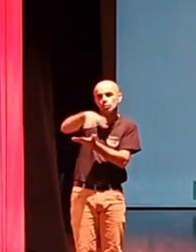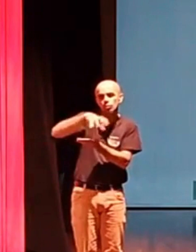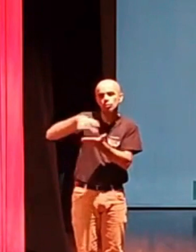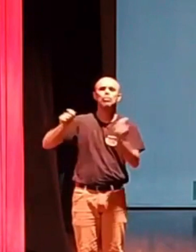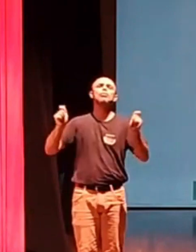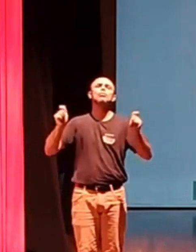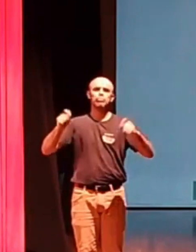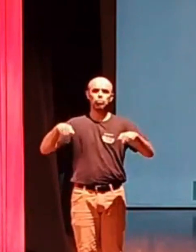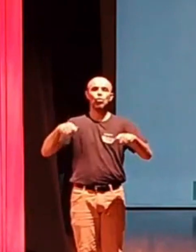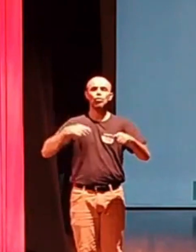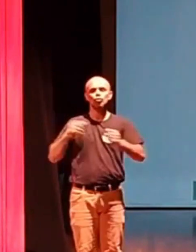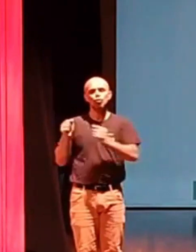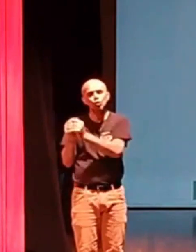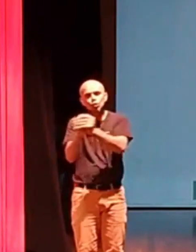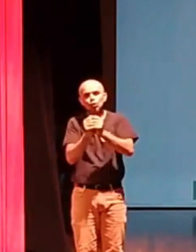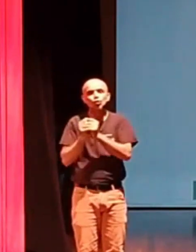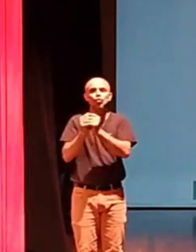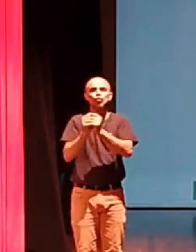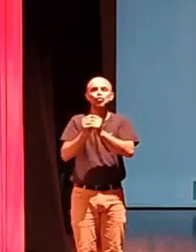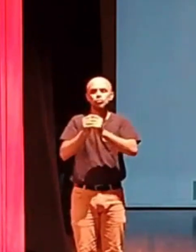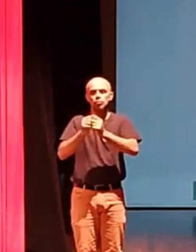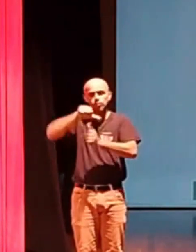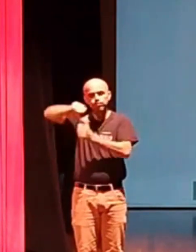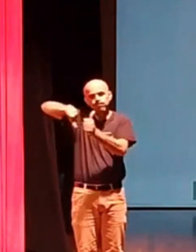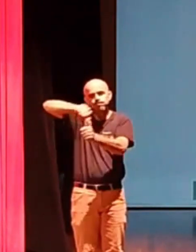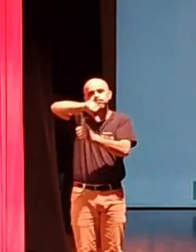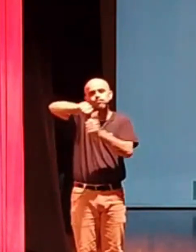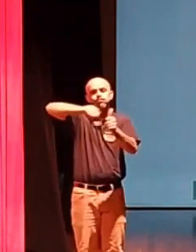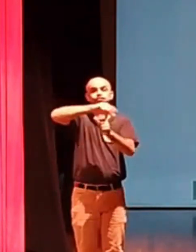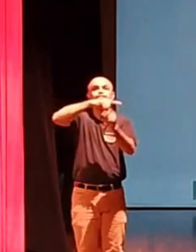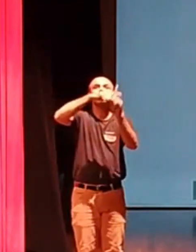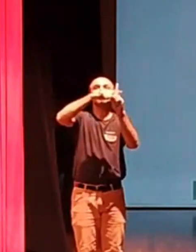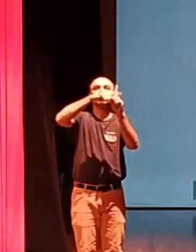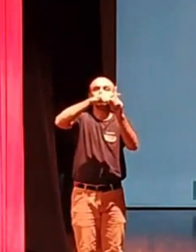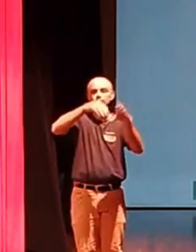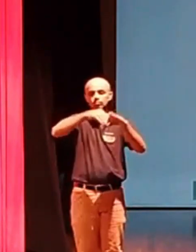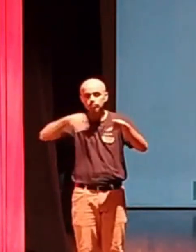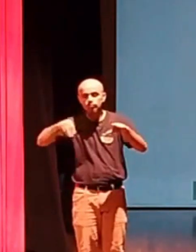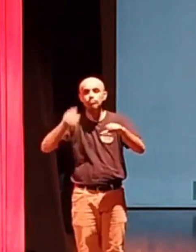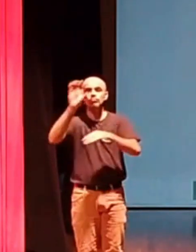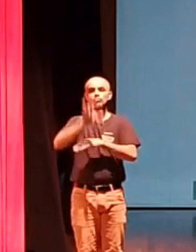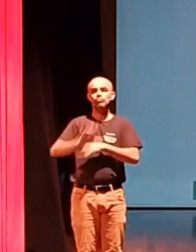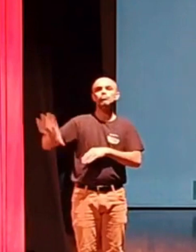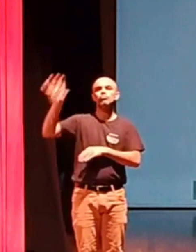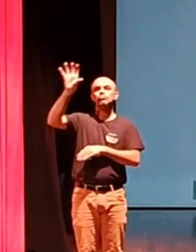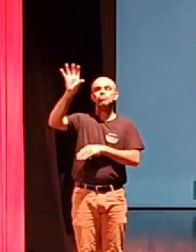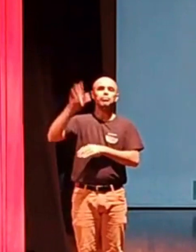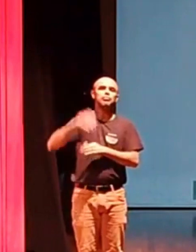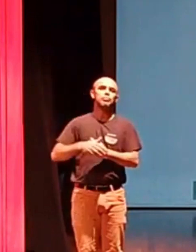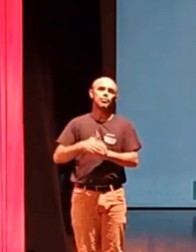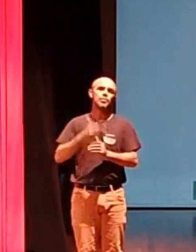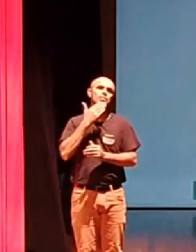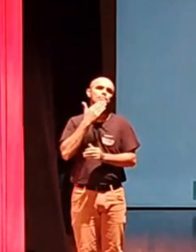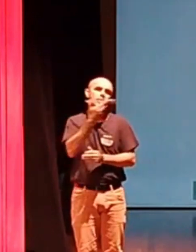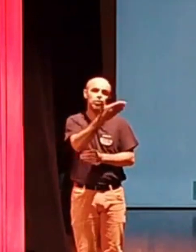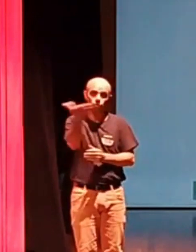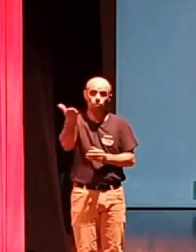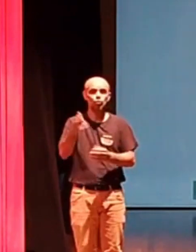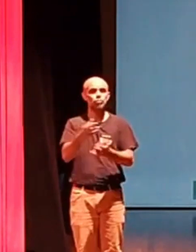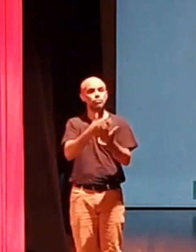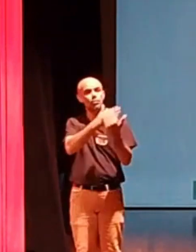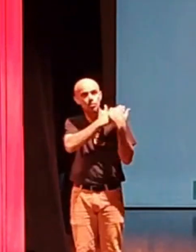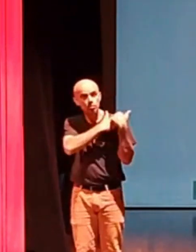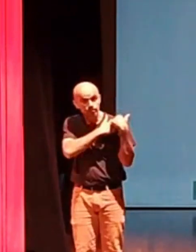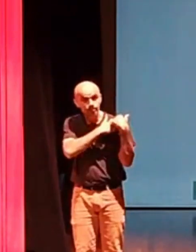município, junto podemos realizar mudanças positivas na nossa cidade e região. Então, eu peço que todos tenham esse compromisso, né,